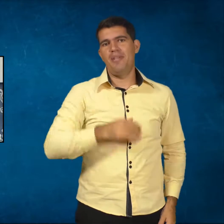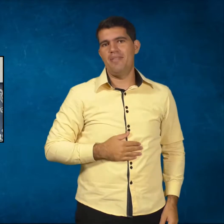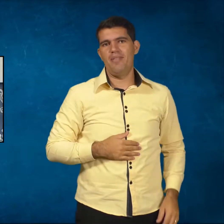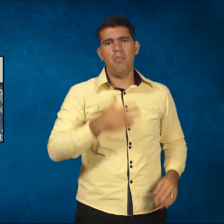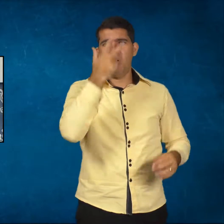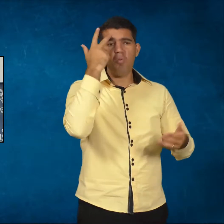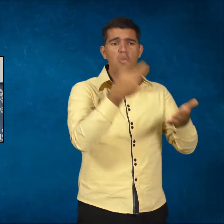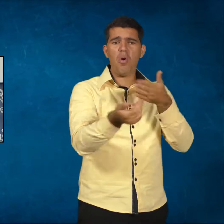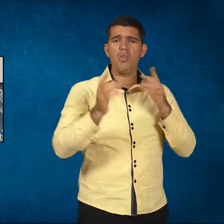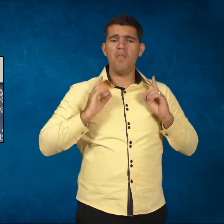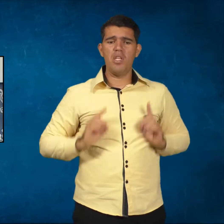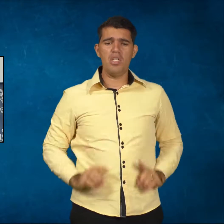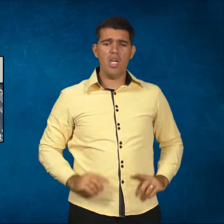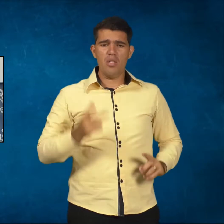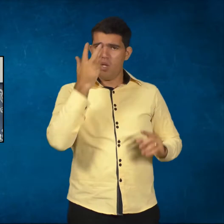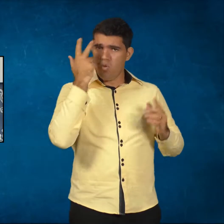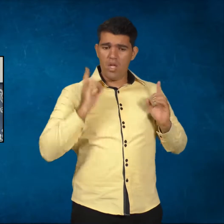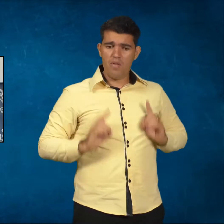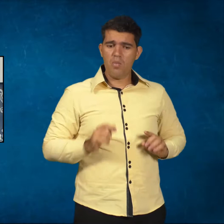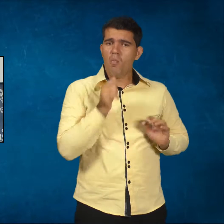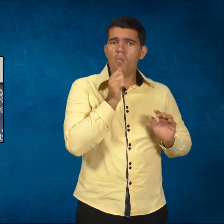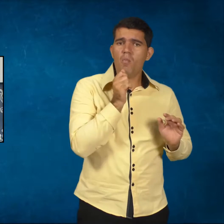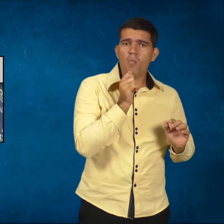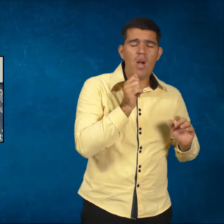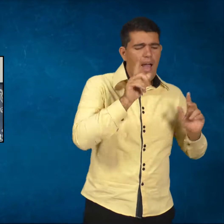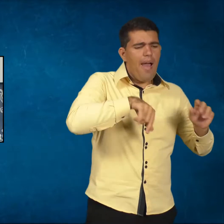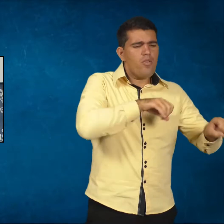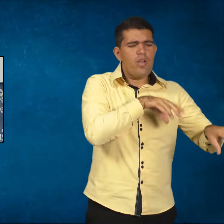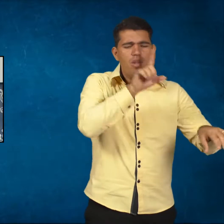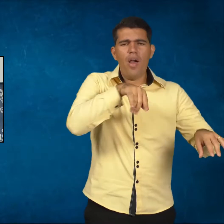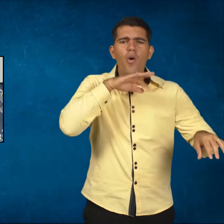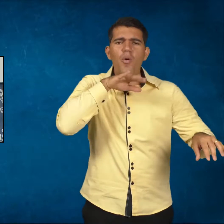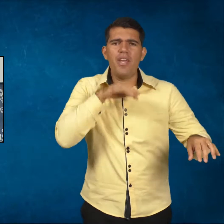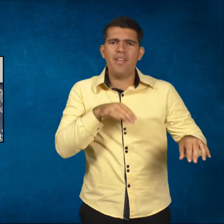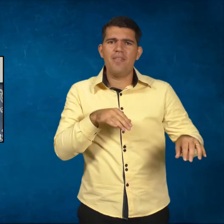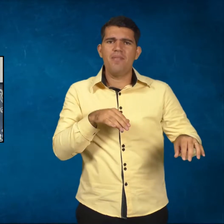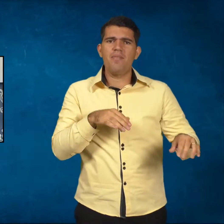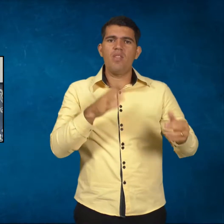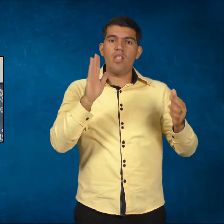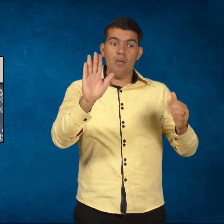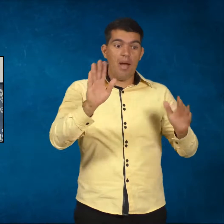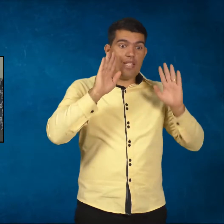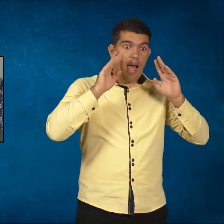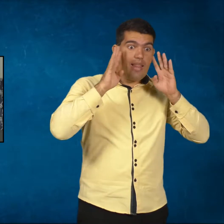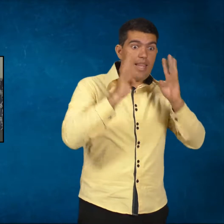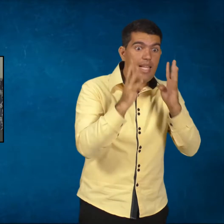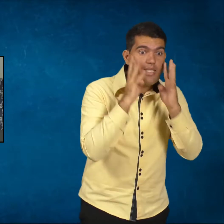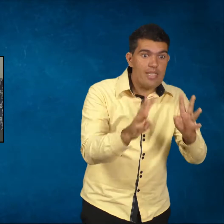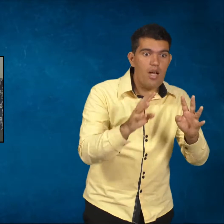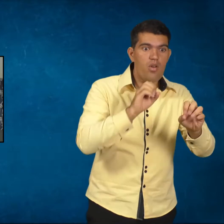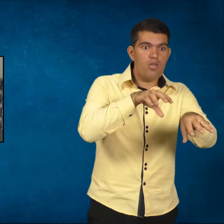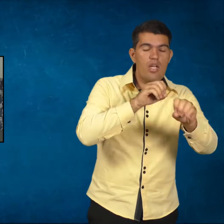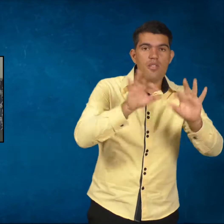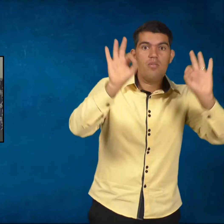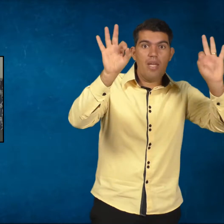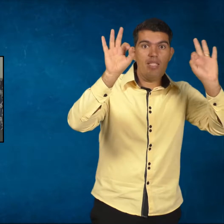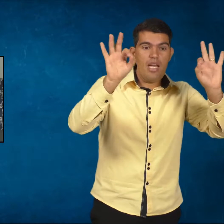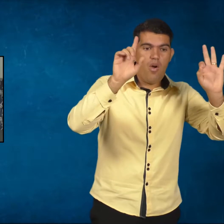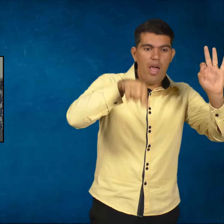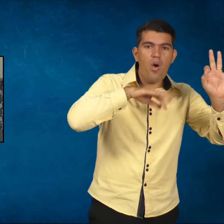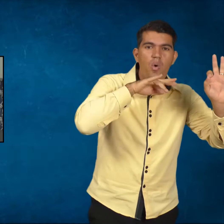nesse aspecto de educação inclusiva, considerando o público-alvo da educação especial? Não. As nossas